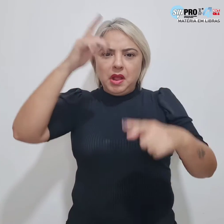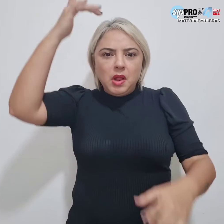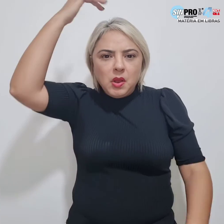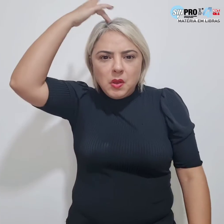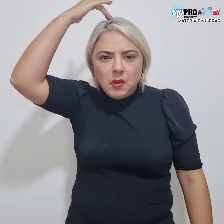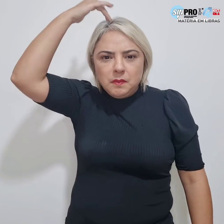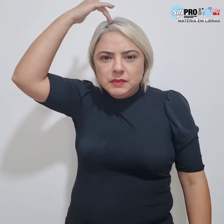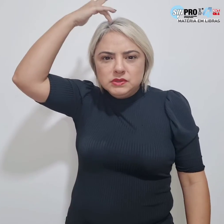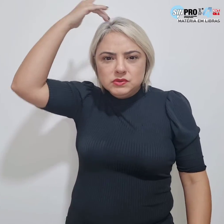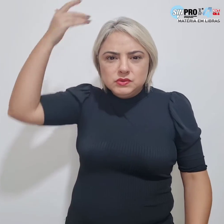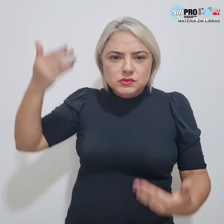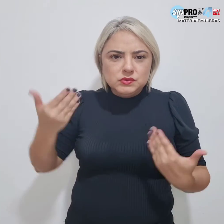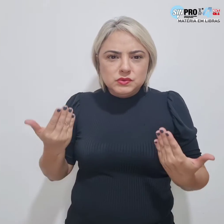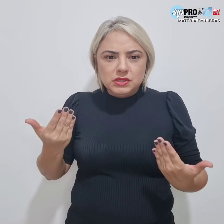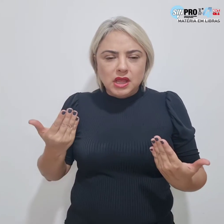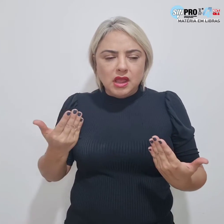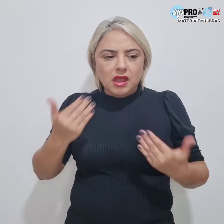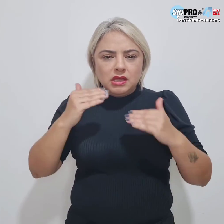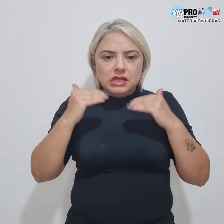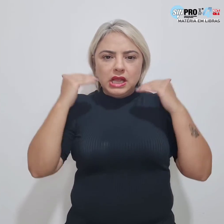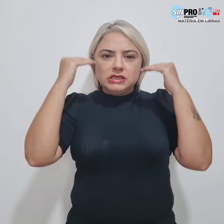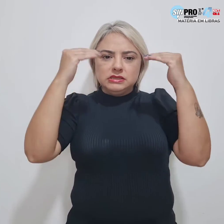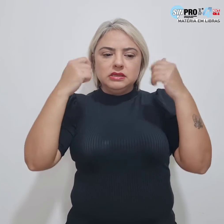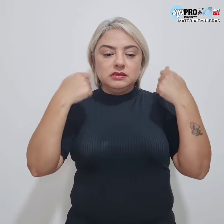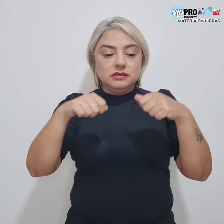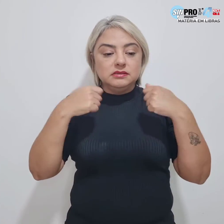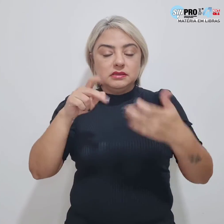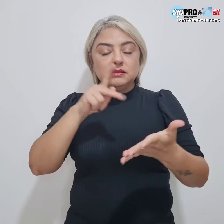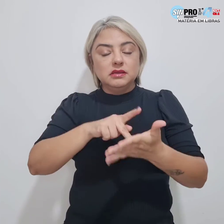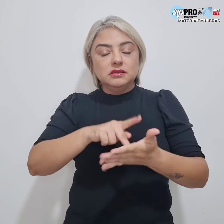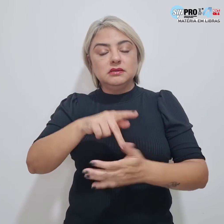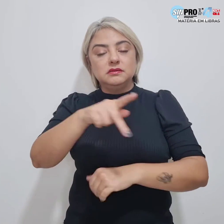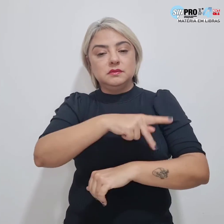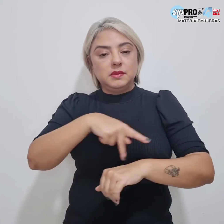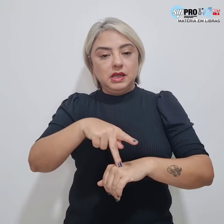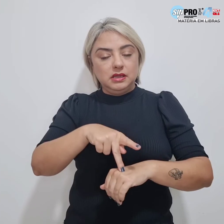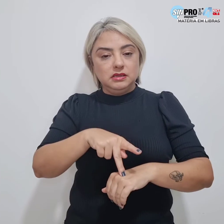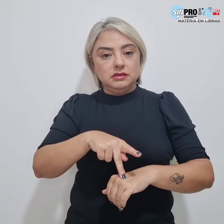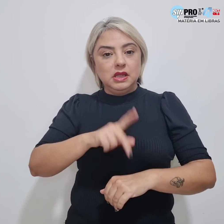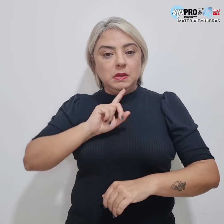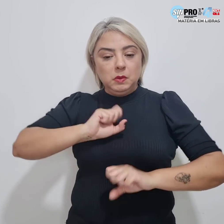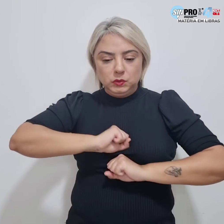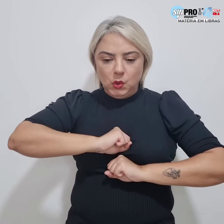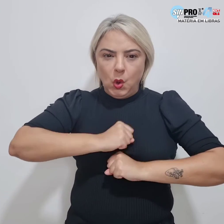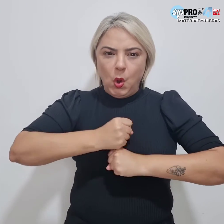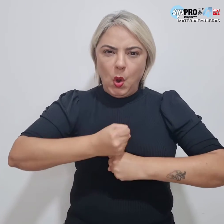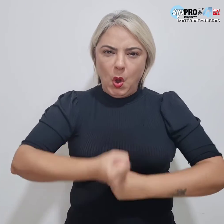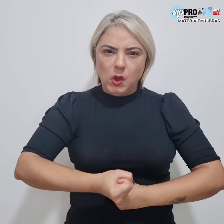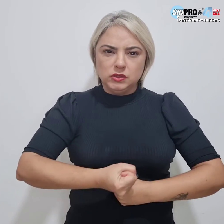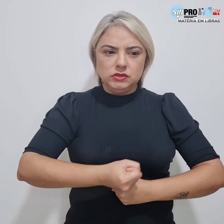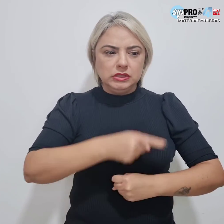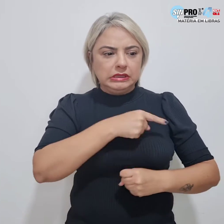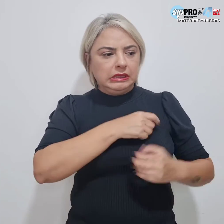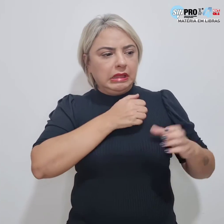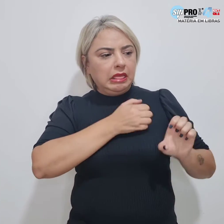e incoerentes acima da real necessidade do país, impondo ódio e induzindo seus seguidores